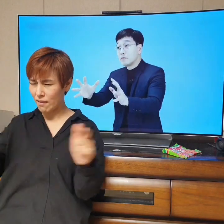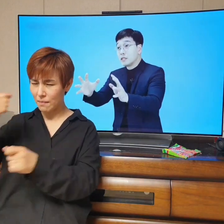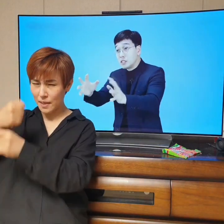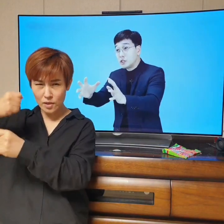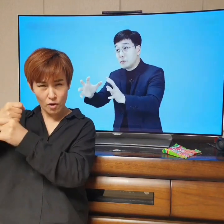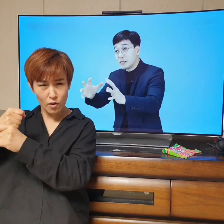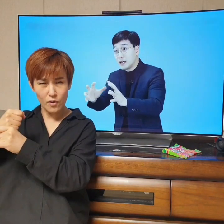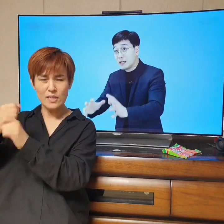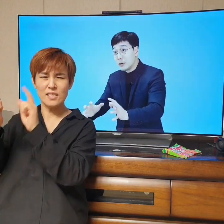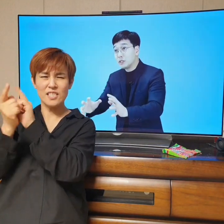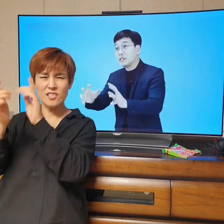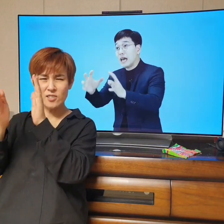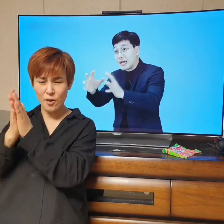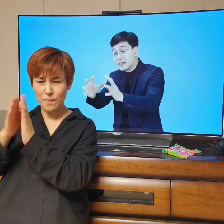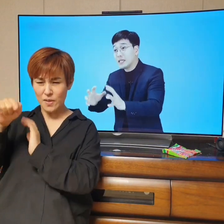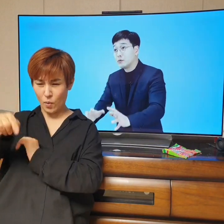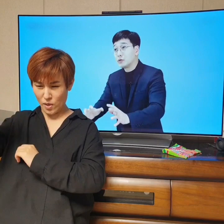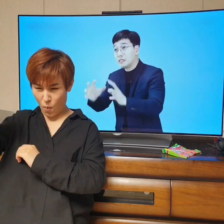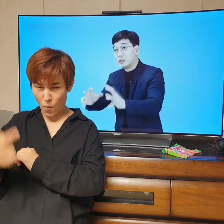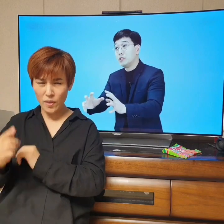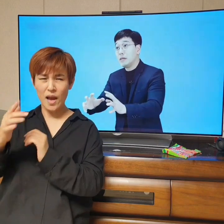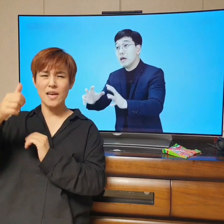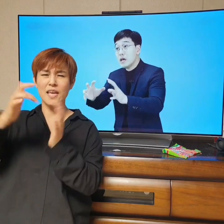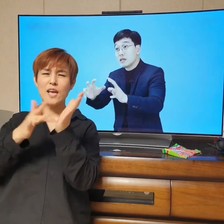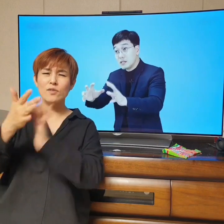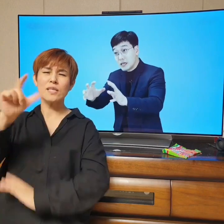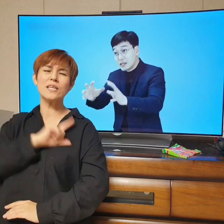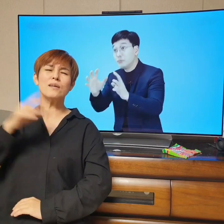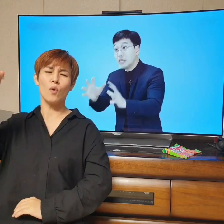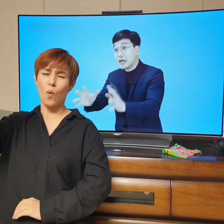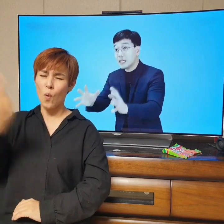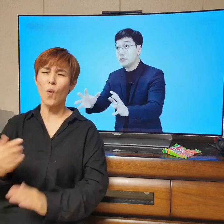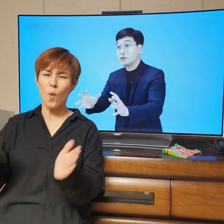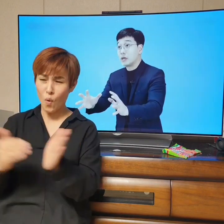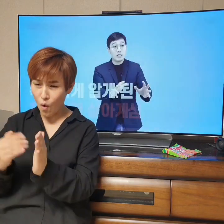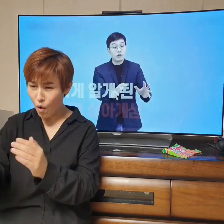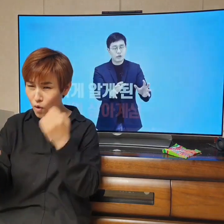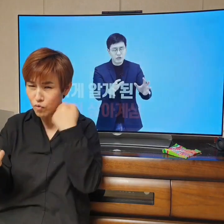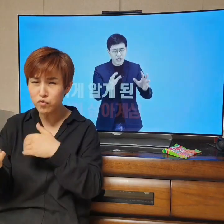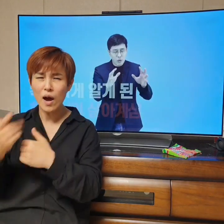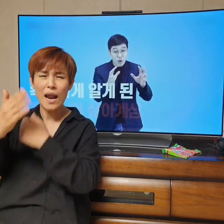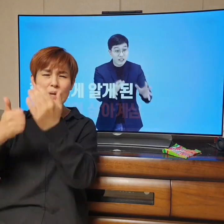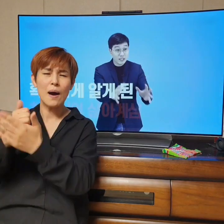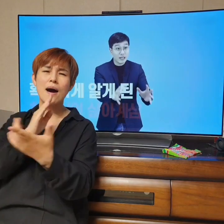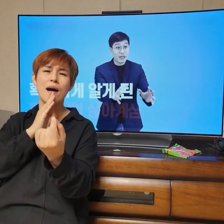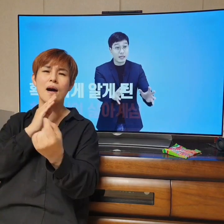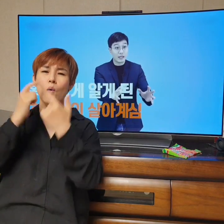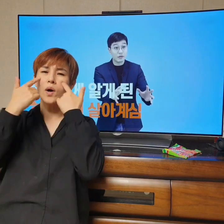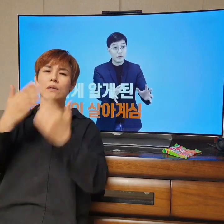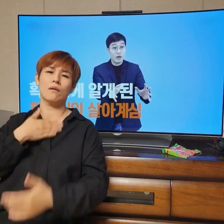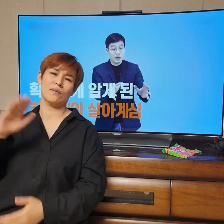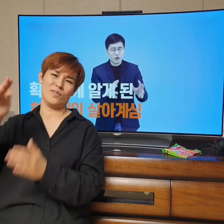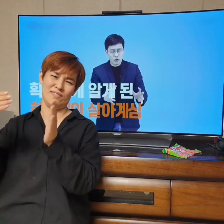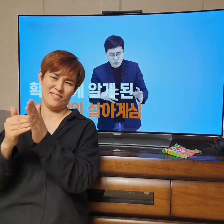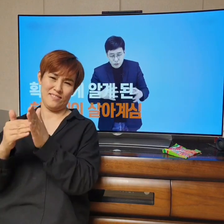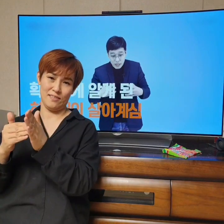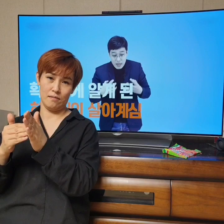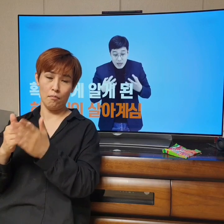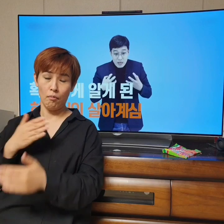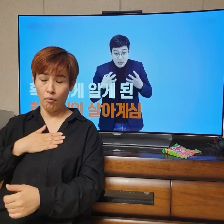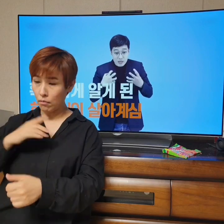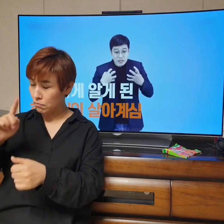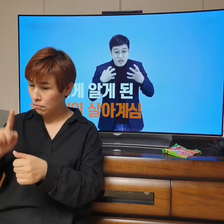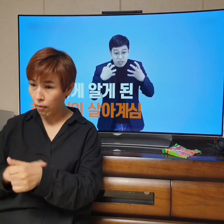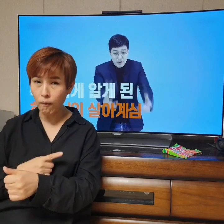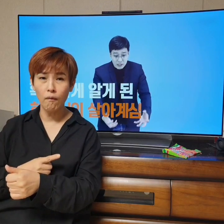지으시고 직접 이 땅에 내려오신 게 아들의 이름을 오신 예수님이 그분이 하나님이시구나. 이걸 그 순간에 확실하게 알게 됐거든요. 저도